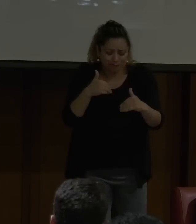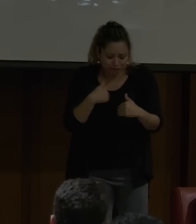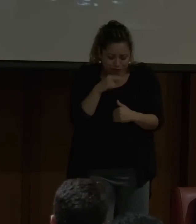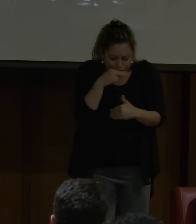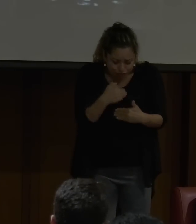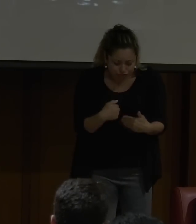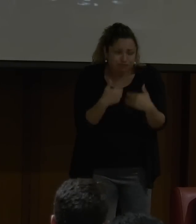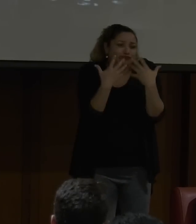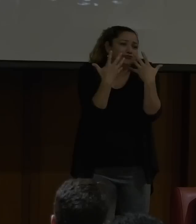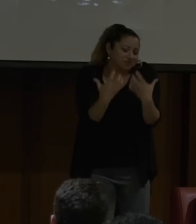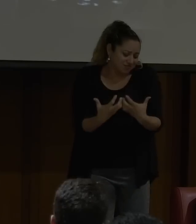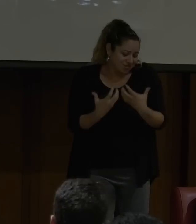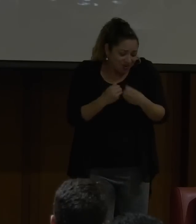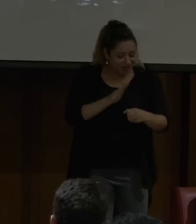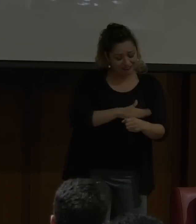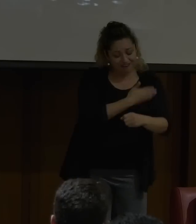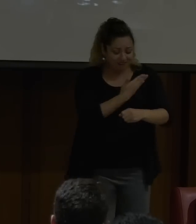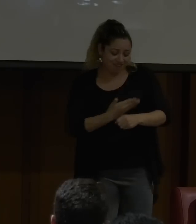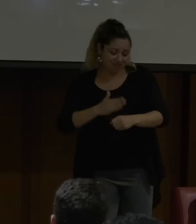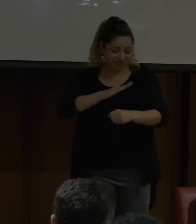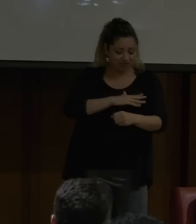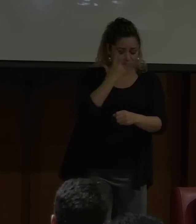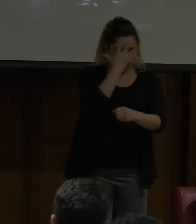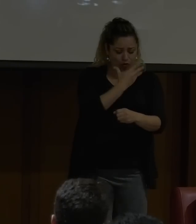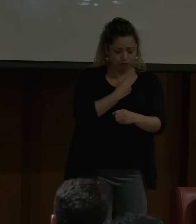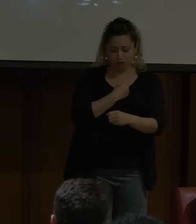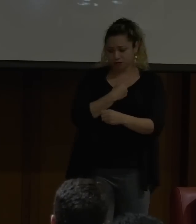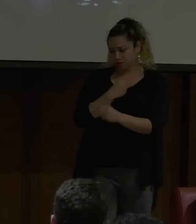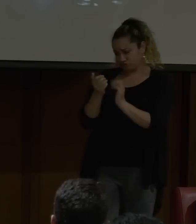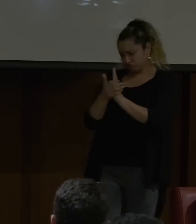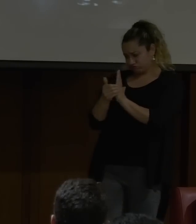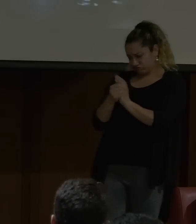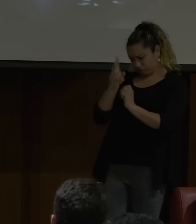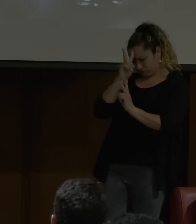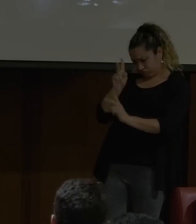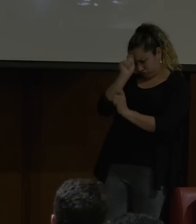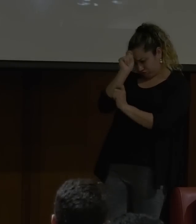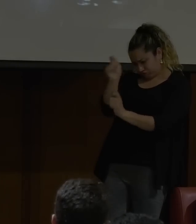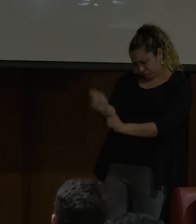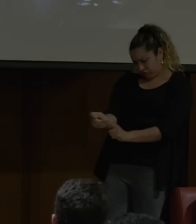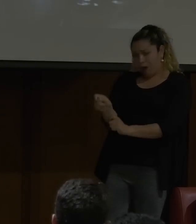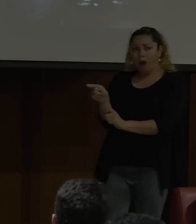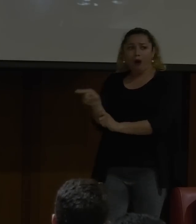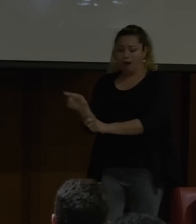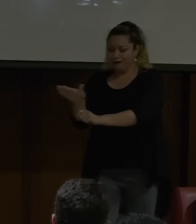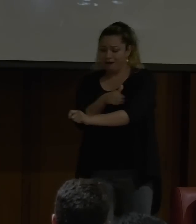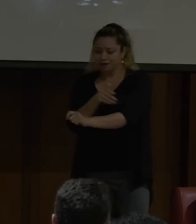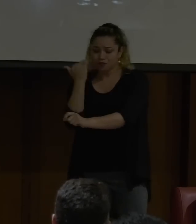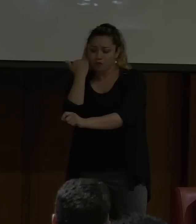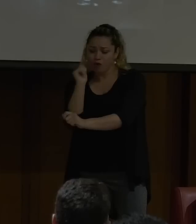quería hacer un canto bonito, su talento que le canta a la mujer con su